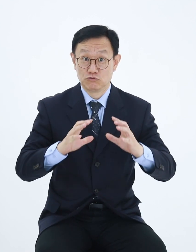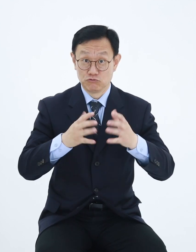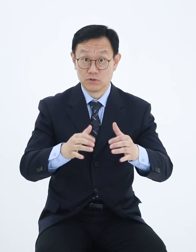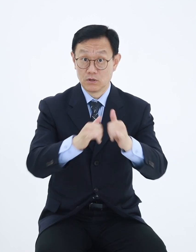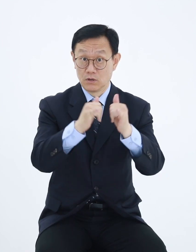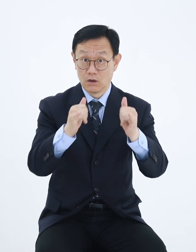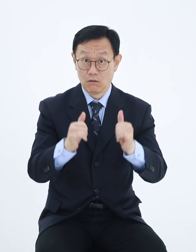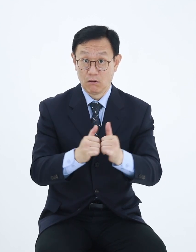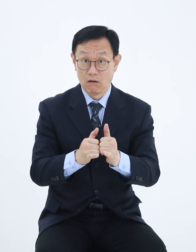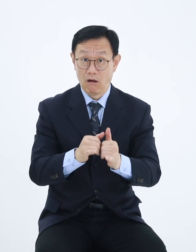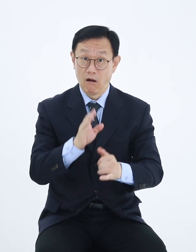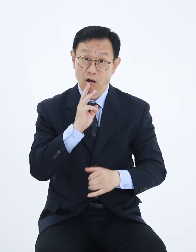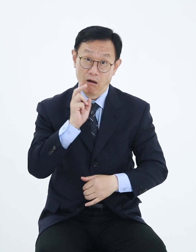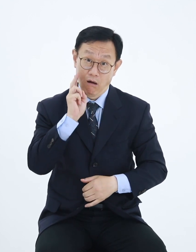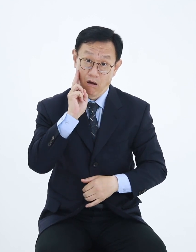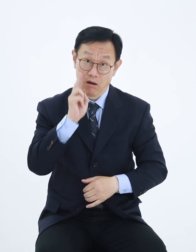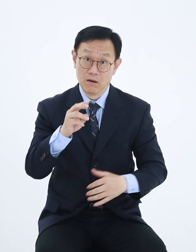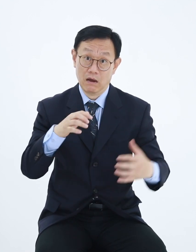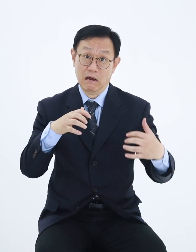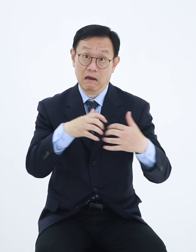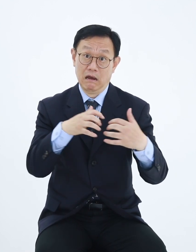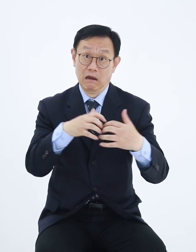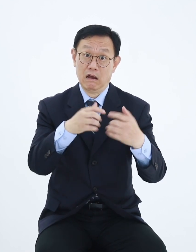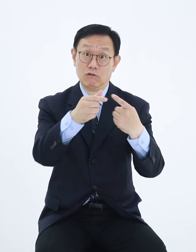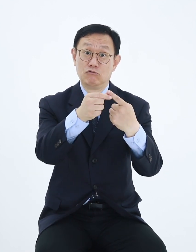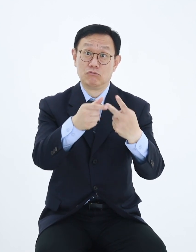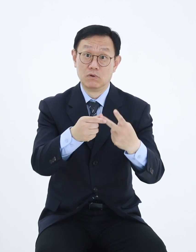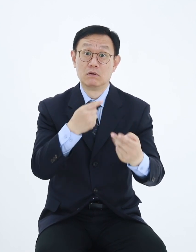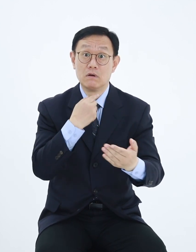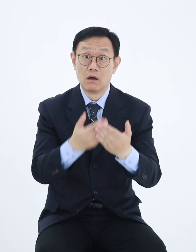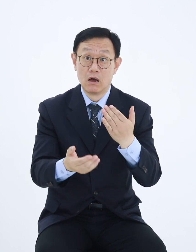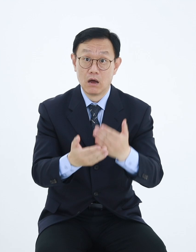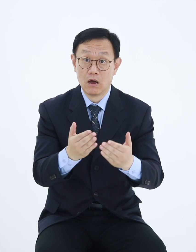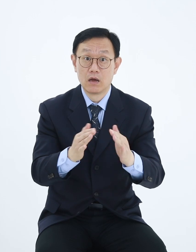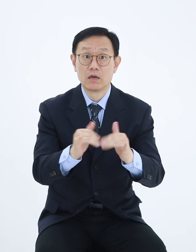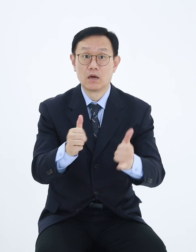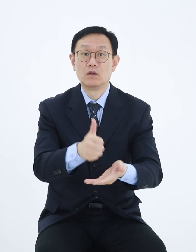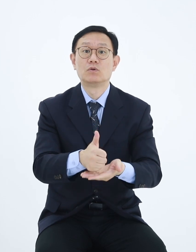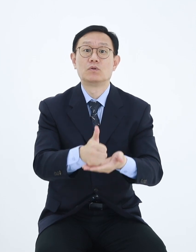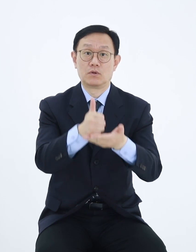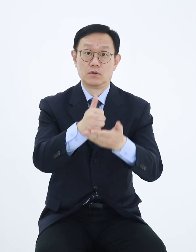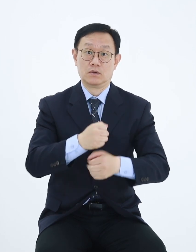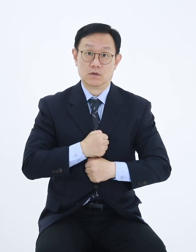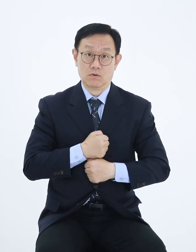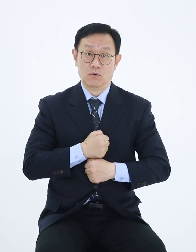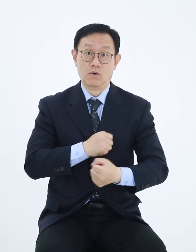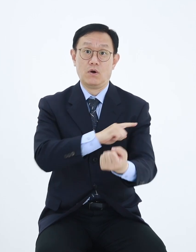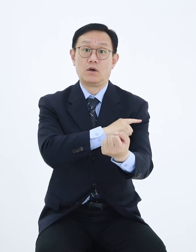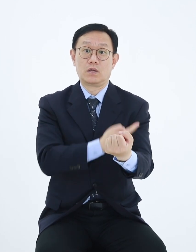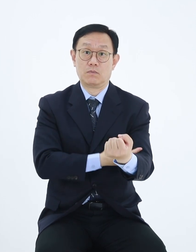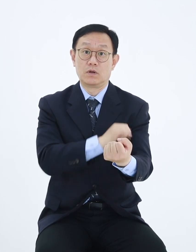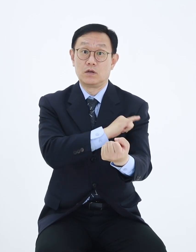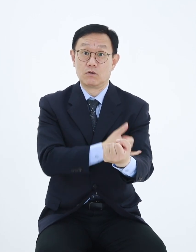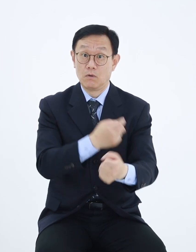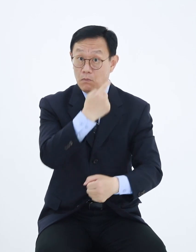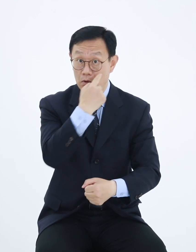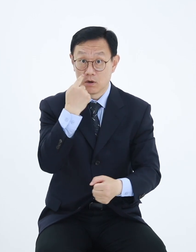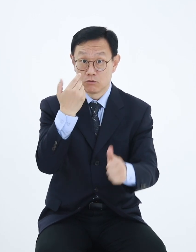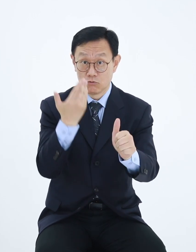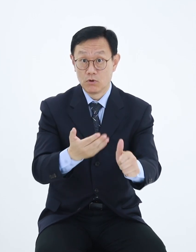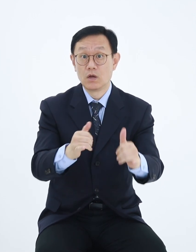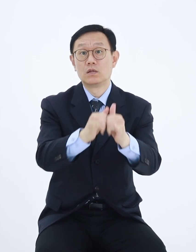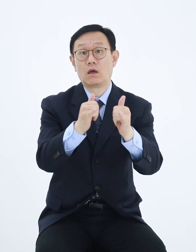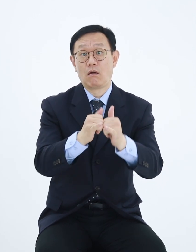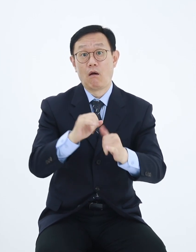국제사회는 비극적인 두 차례의 세계대전을 경험한 후 인간 존엄성을 지키고 기본적 인권을 보장하며